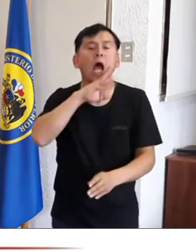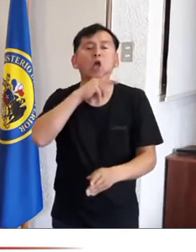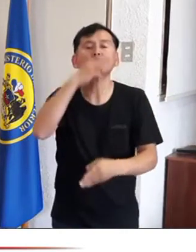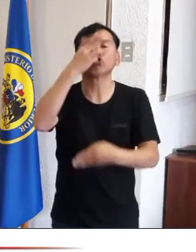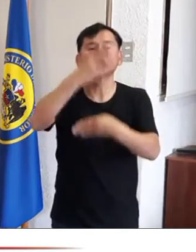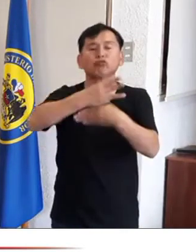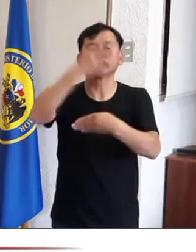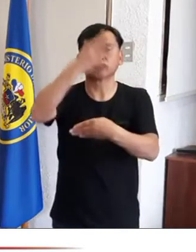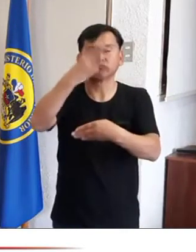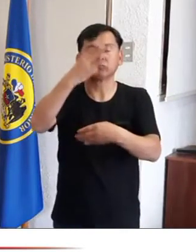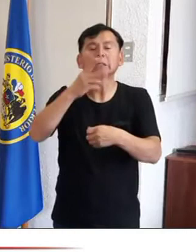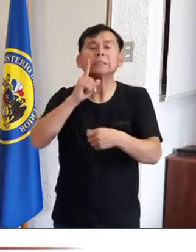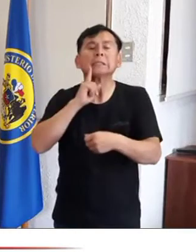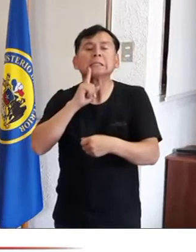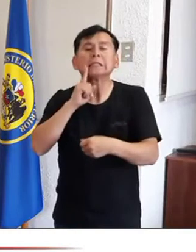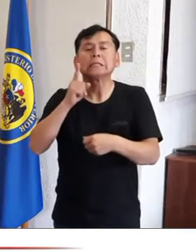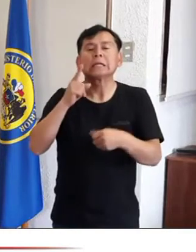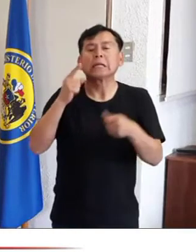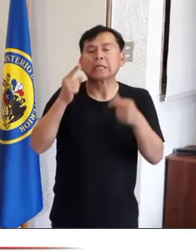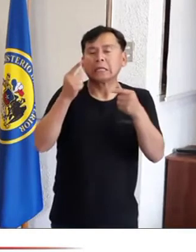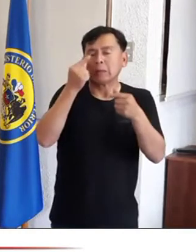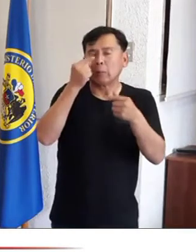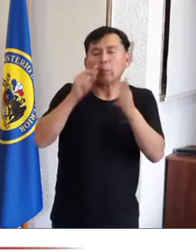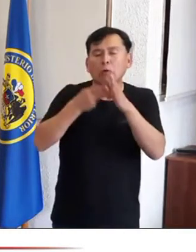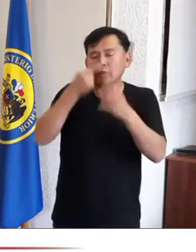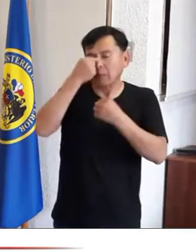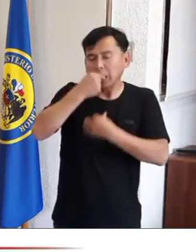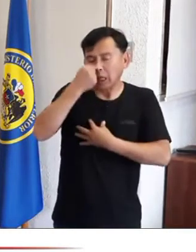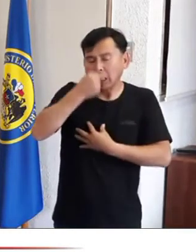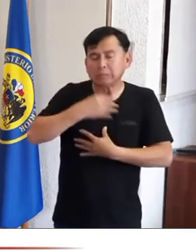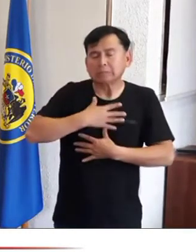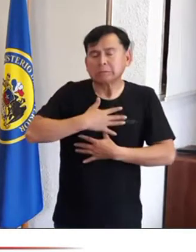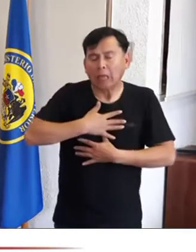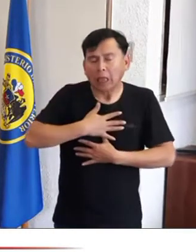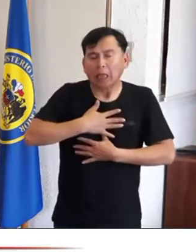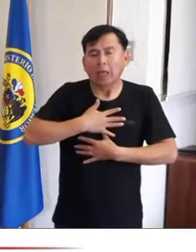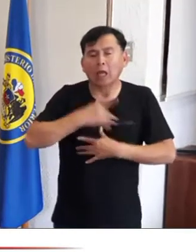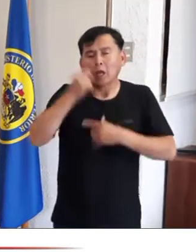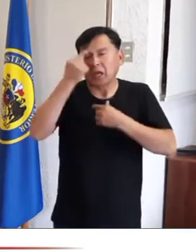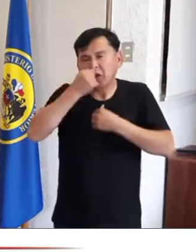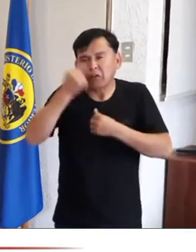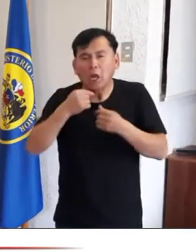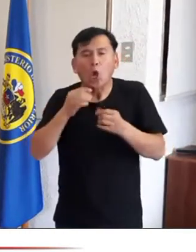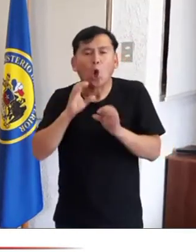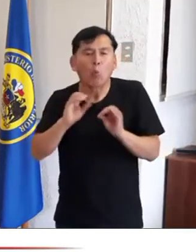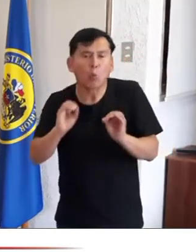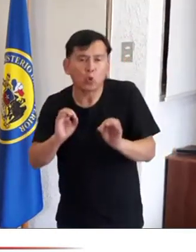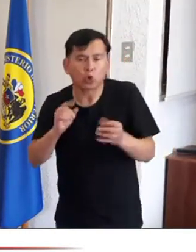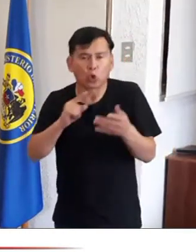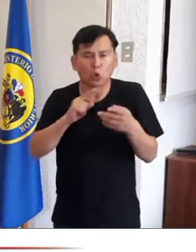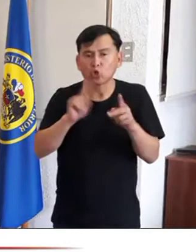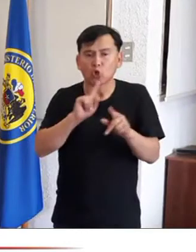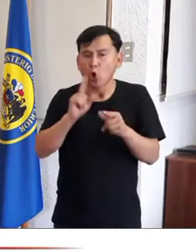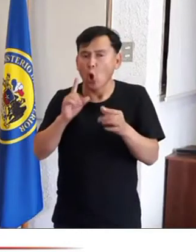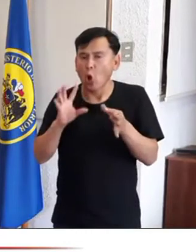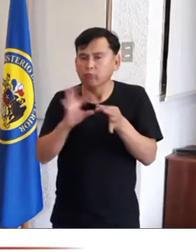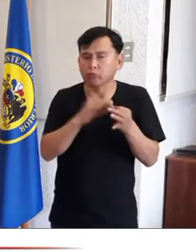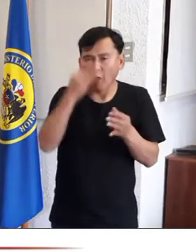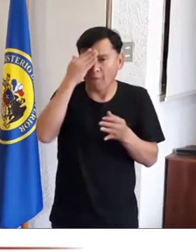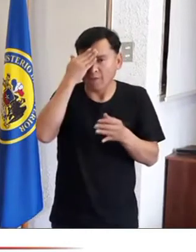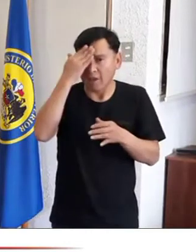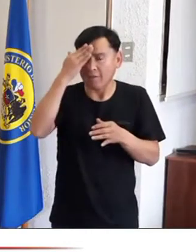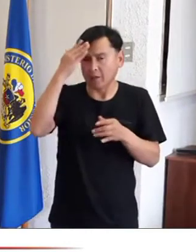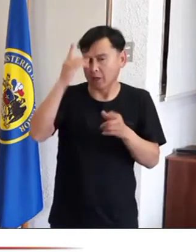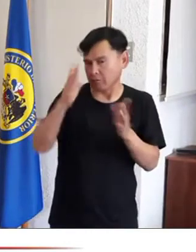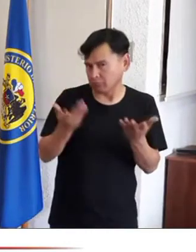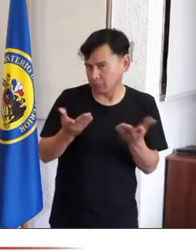mayores que tengan algún tipo de infección respiratoria aguda leve, es decir, un resfriado común no asociado a fiebre o